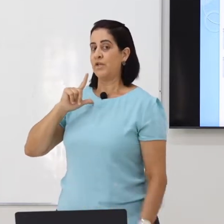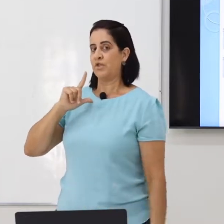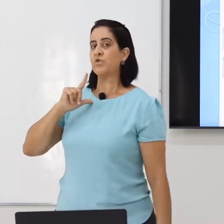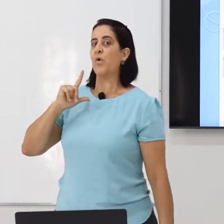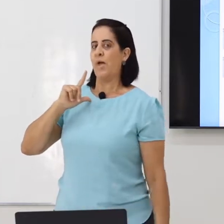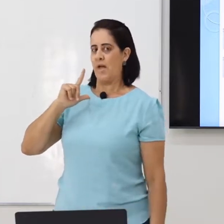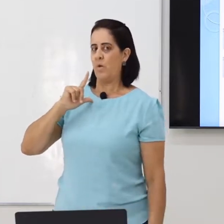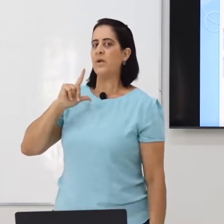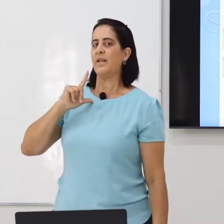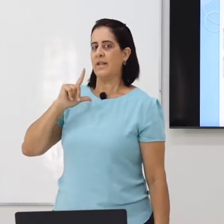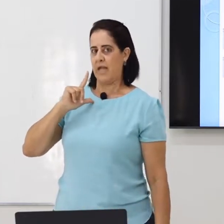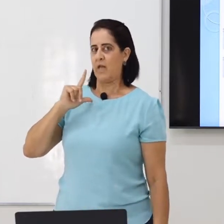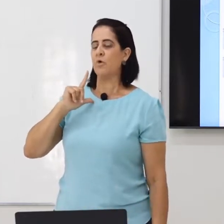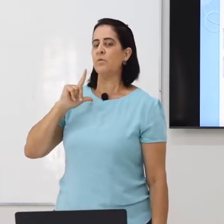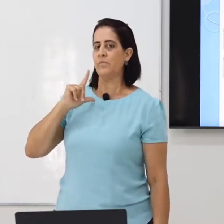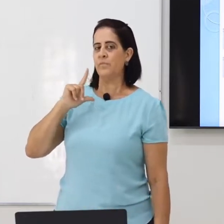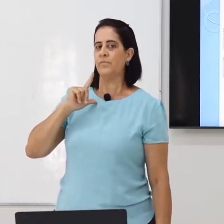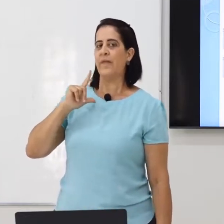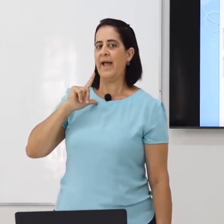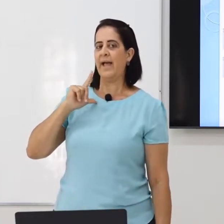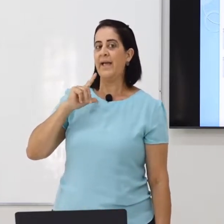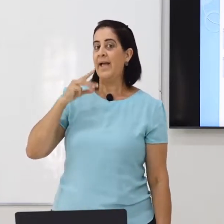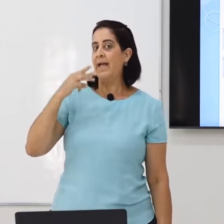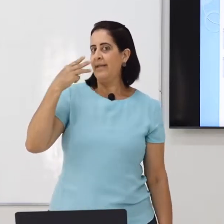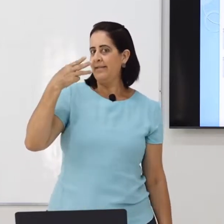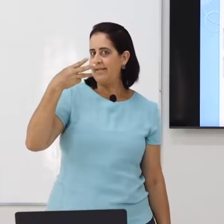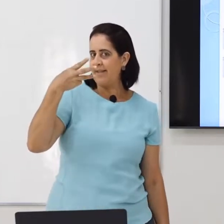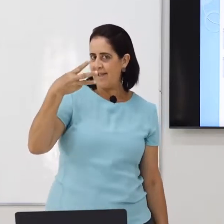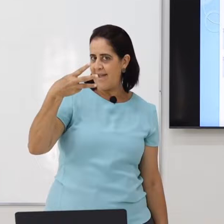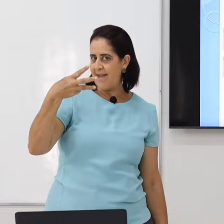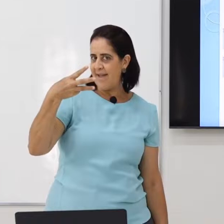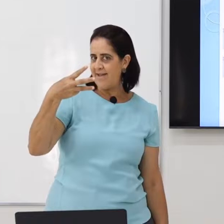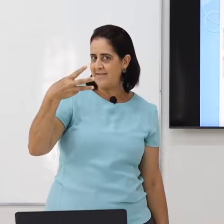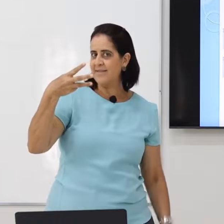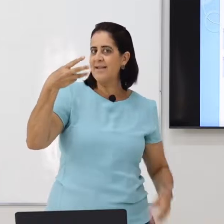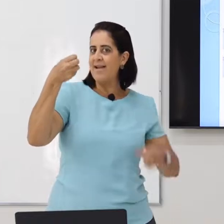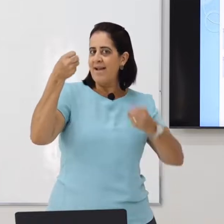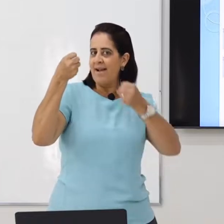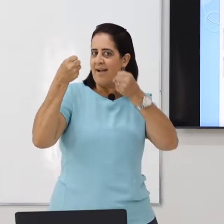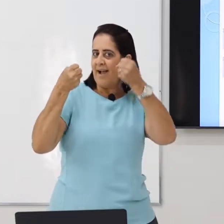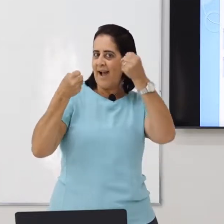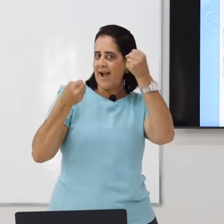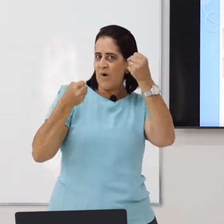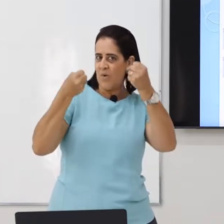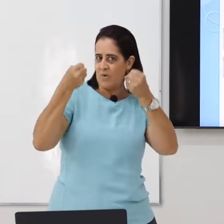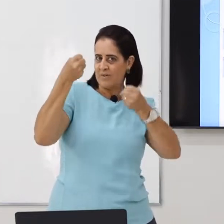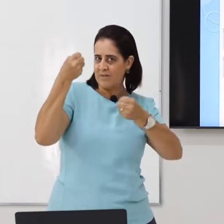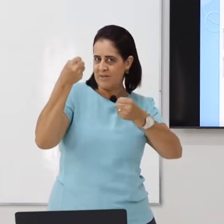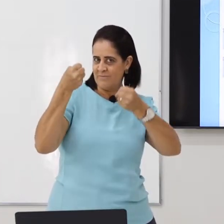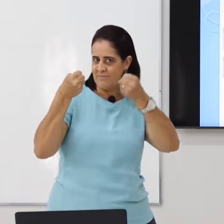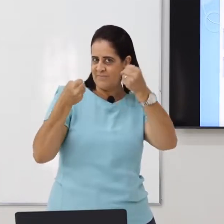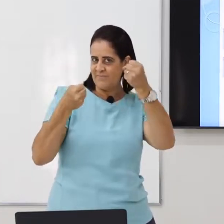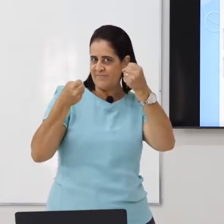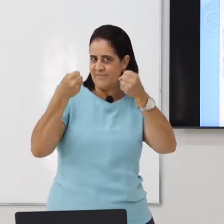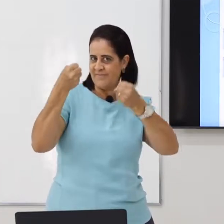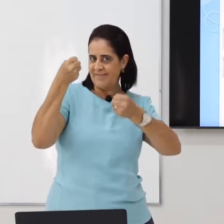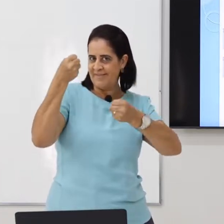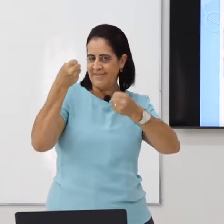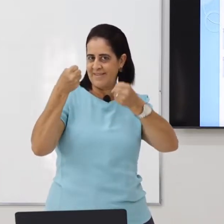já sou eu que tenho, né? 3 carros.